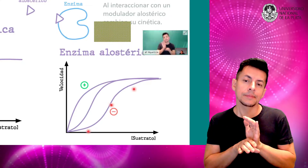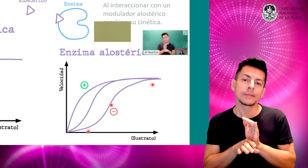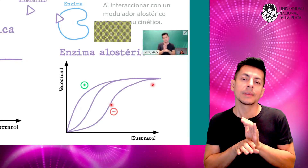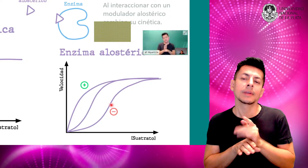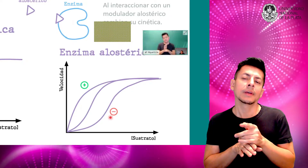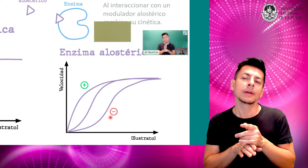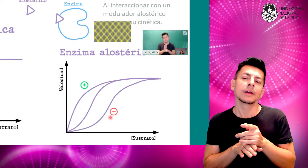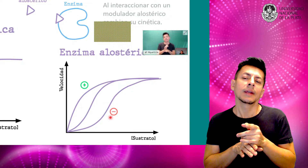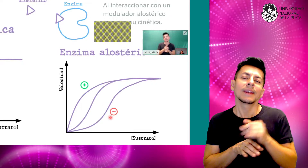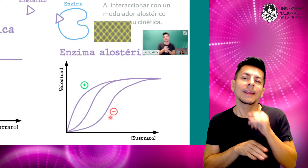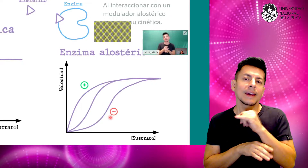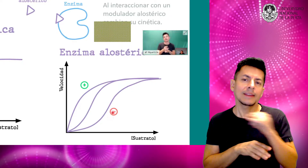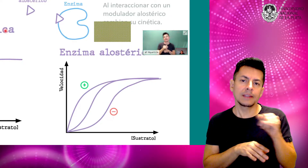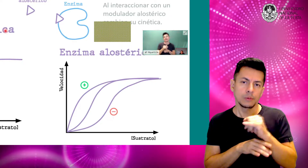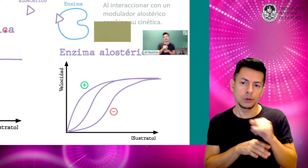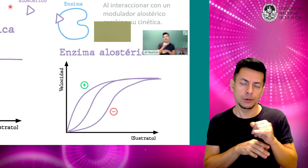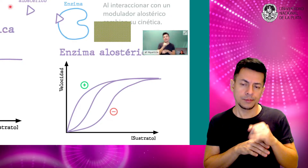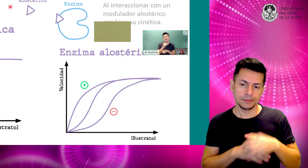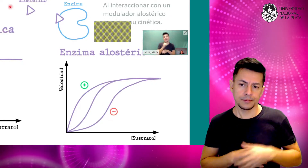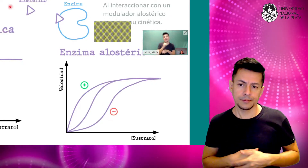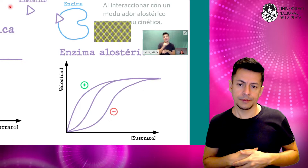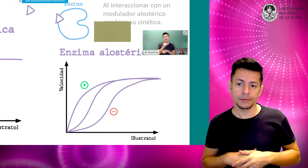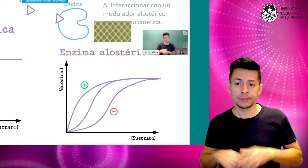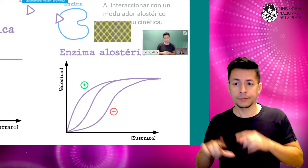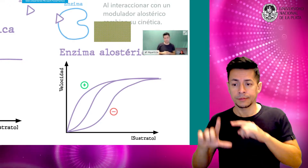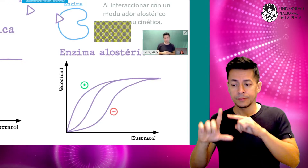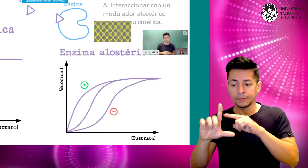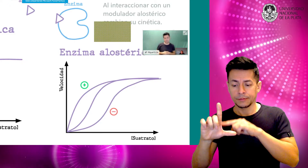es negativo, ¿sí?